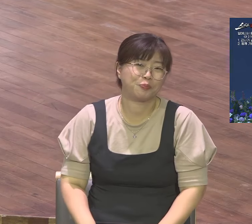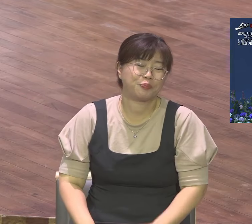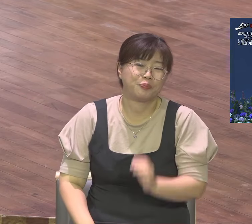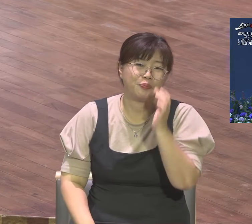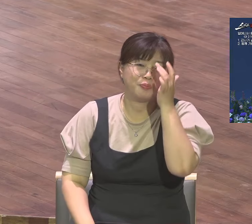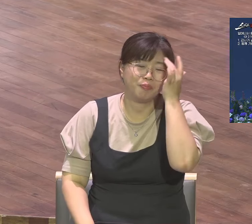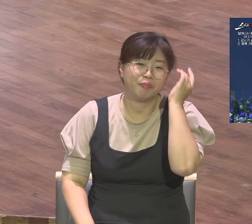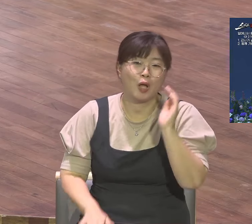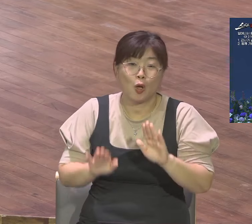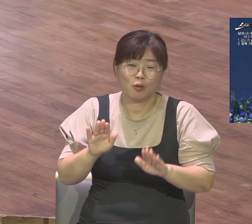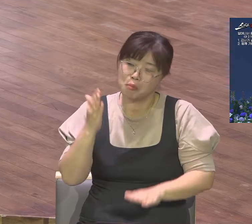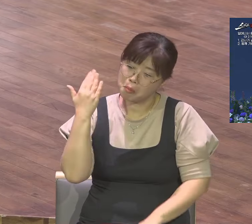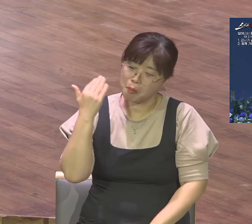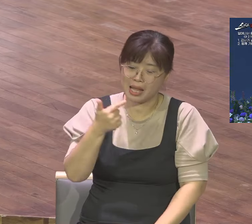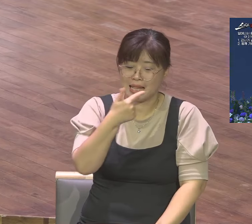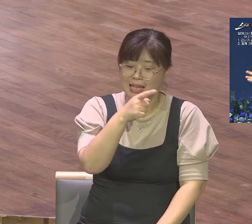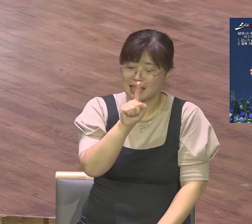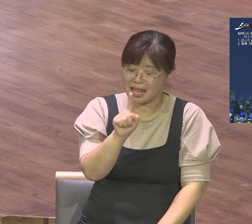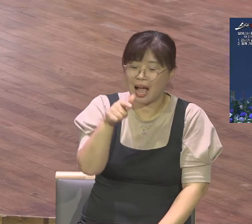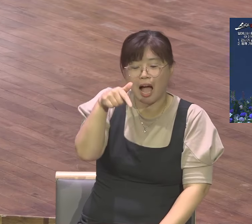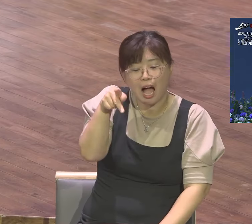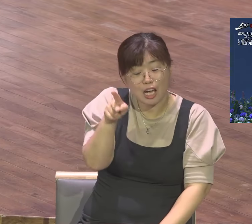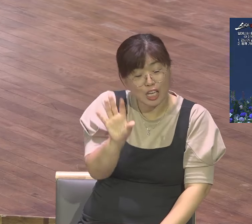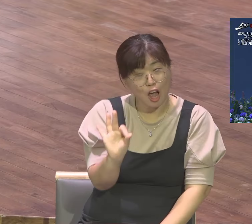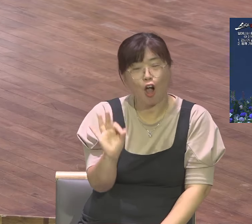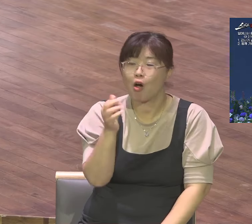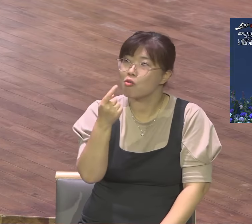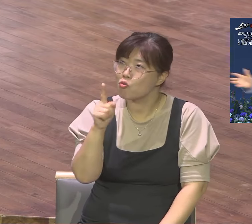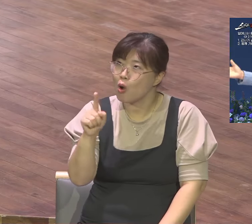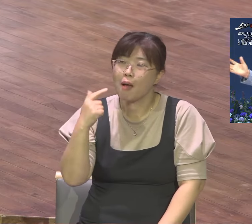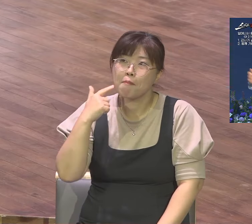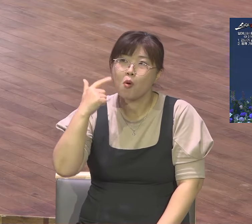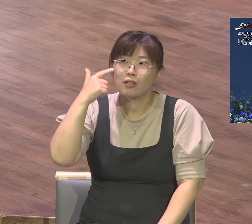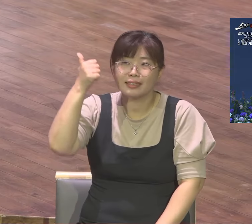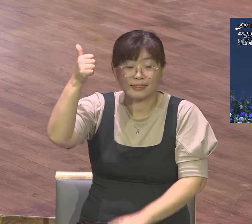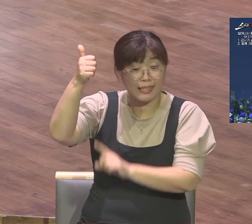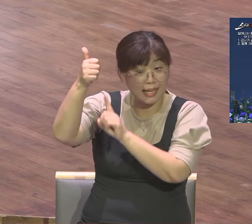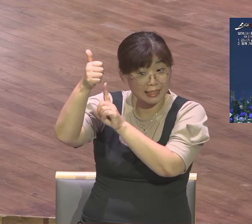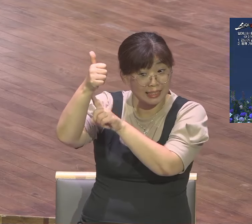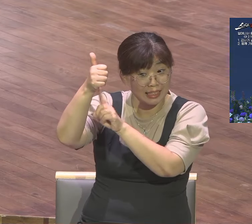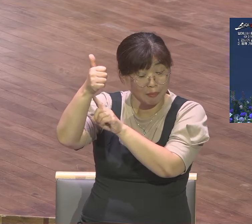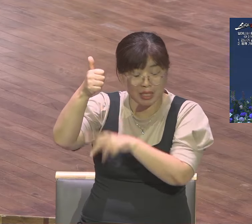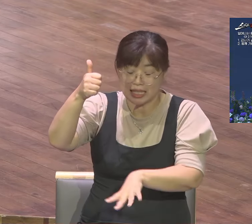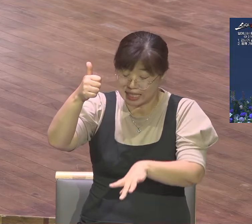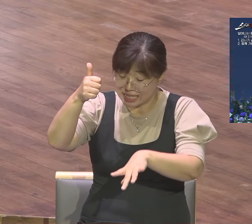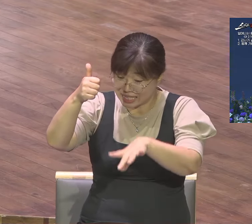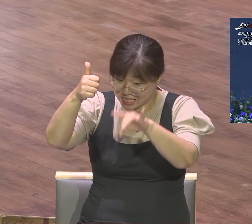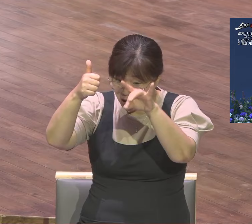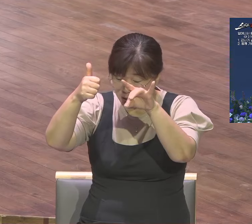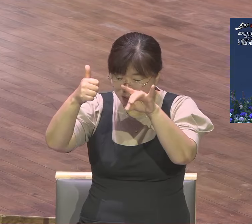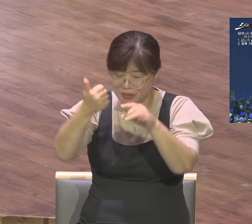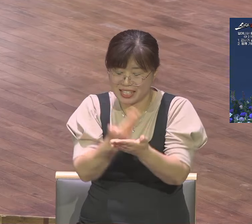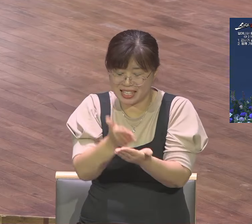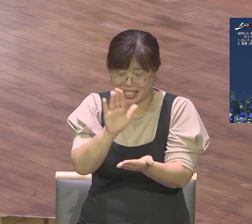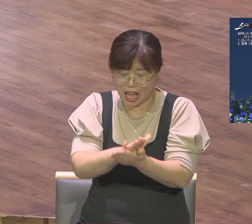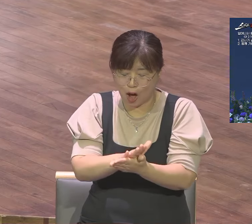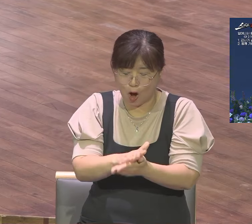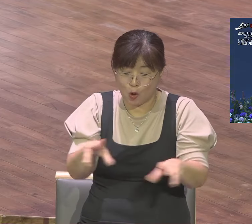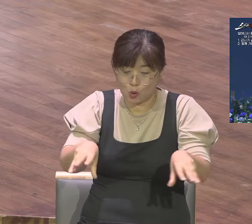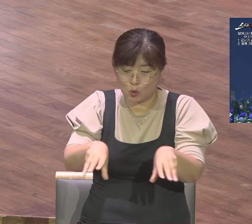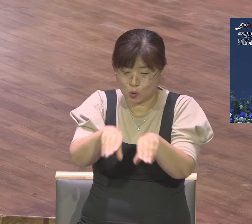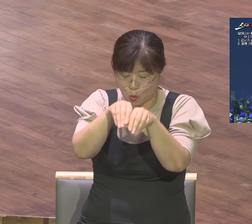우리 교단 우리가 이 영입될 때에 한국 교회 앞에서 신학적으로 쫙 논쟁해가지고 한기총에 들어가서